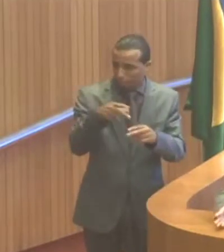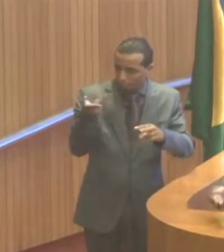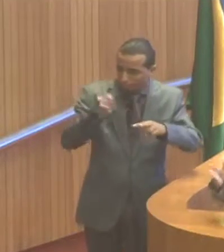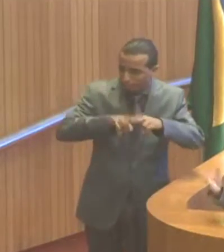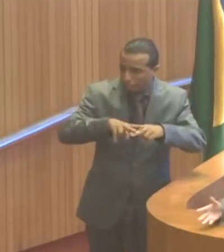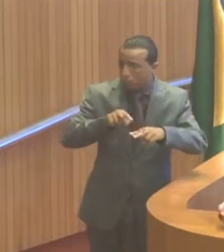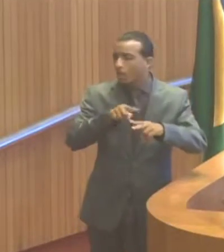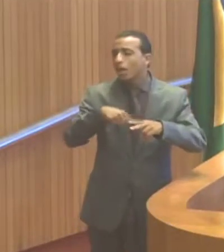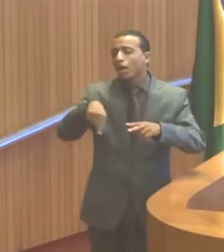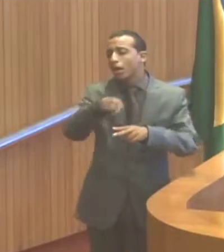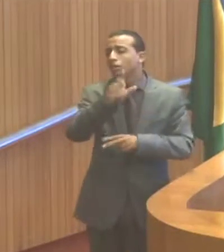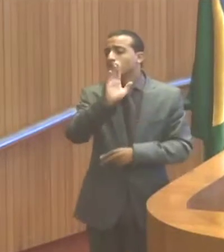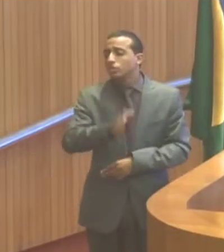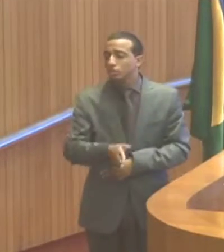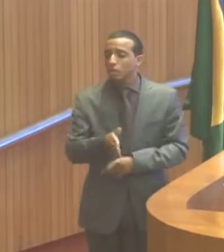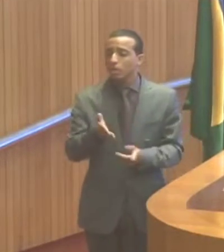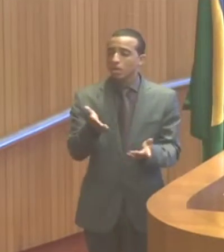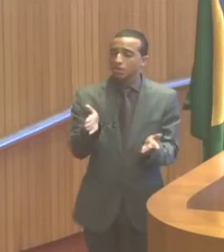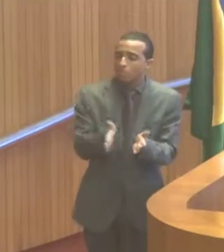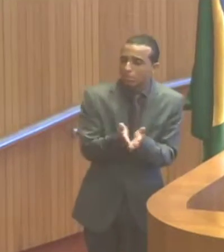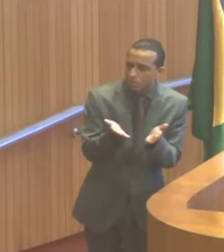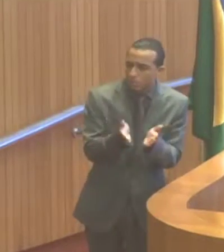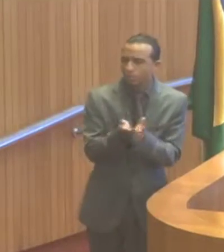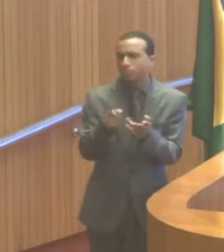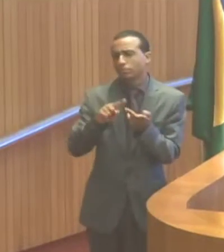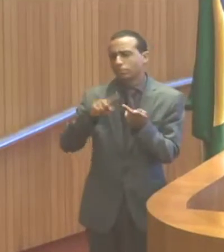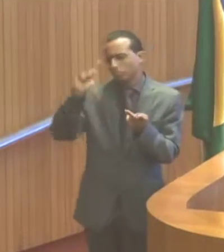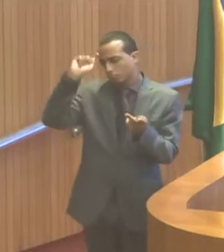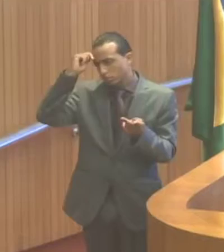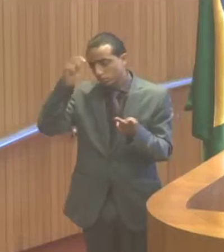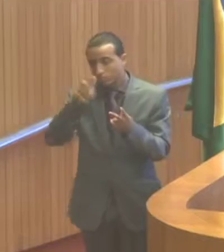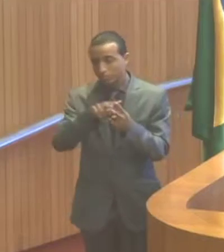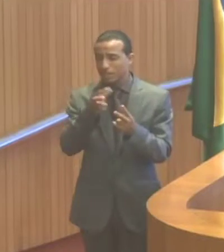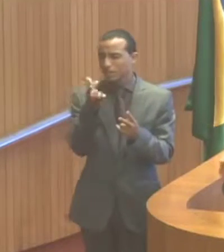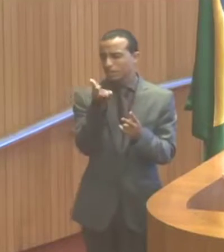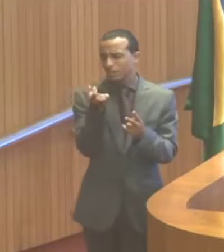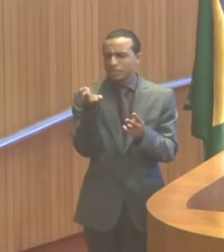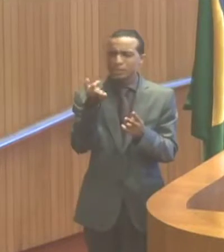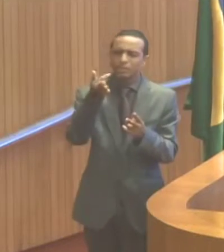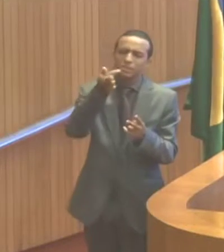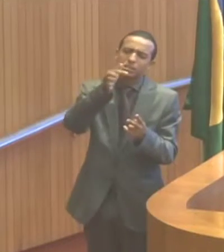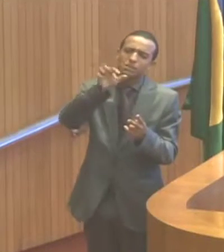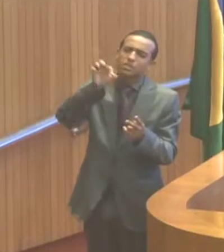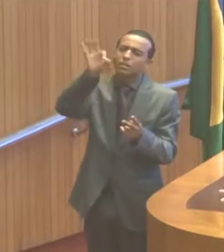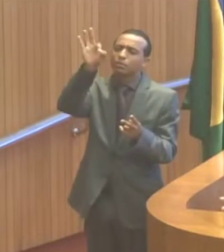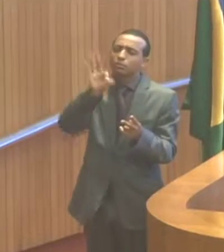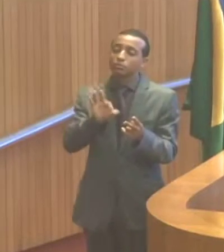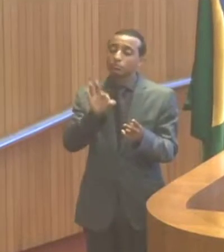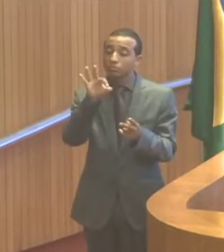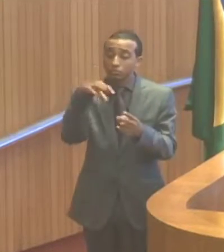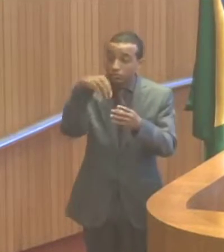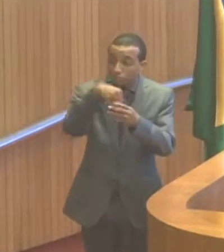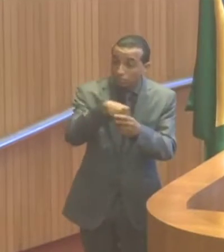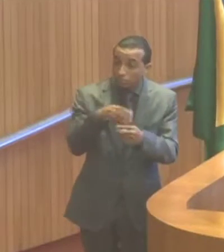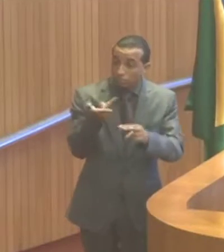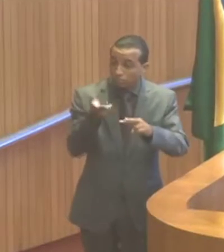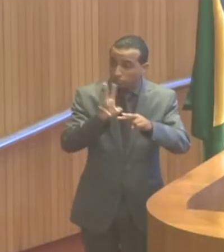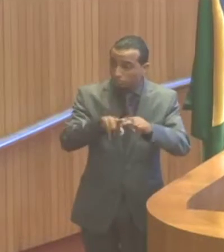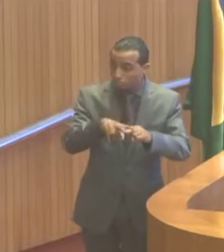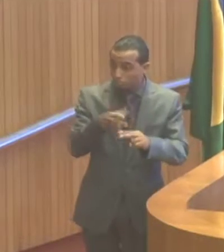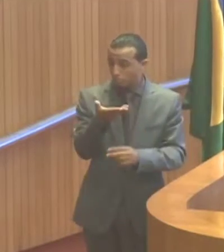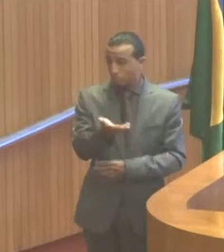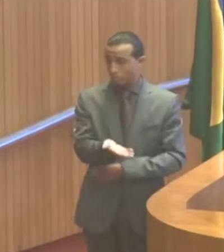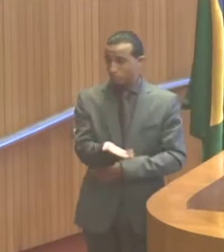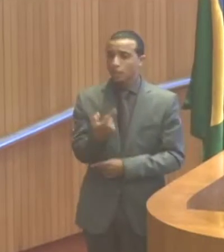numa situação de pobreza, são negros e pobres. 60%, 70% das pessoas hoje do sistema prisional.